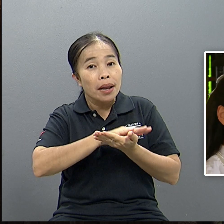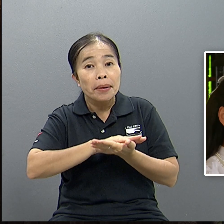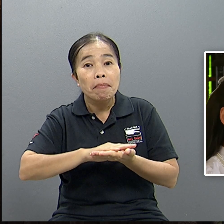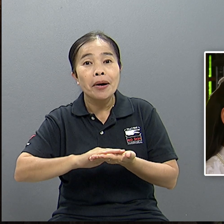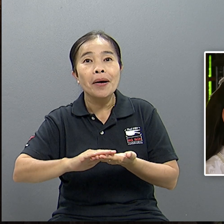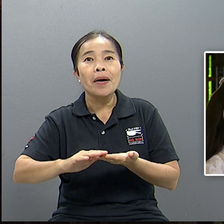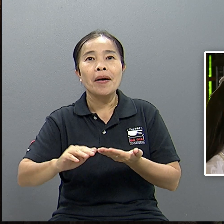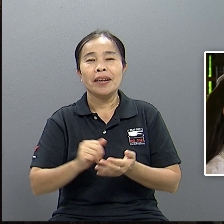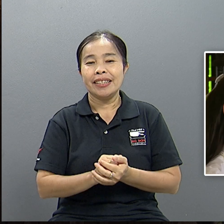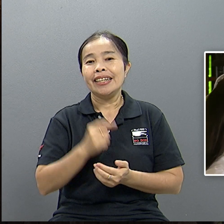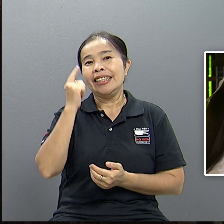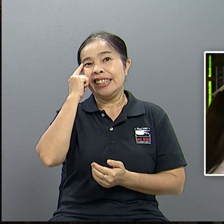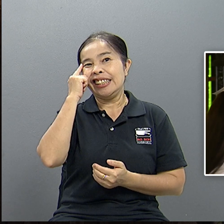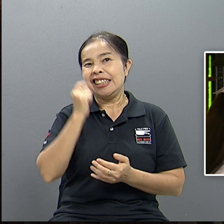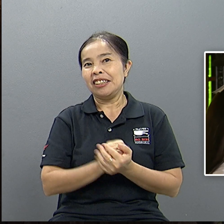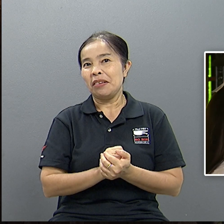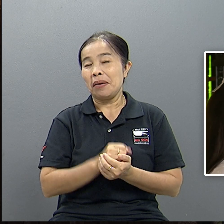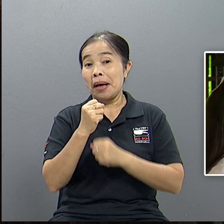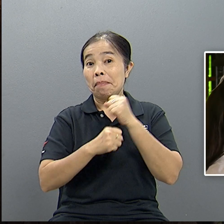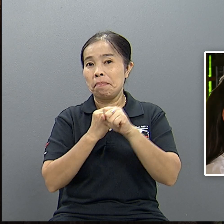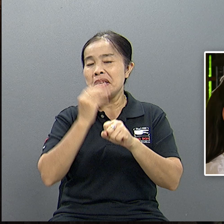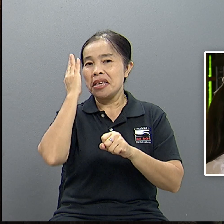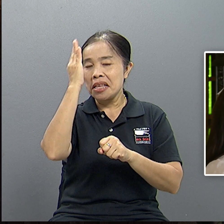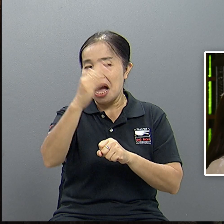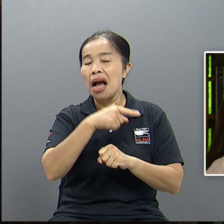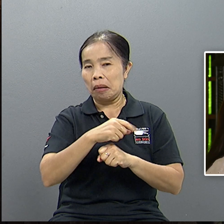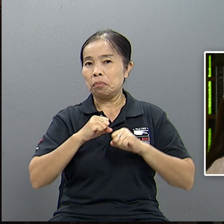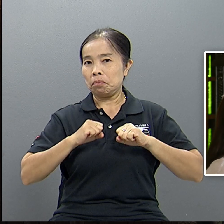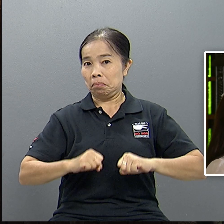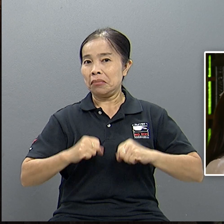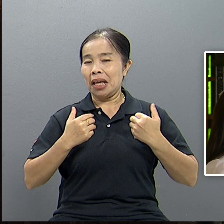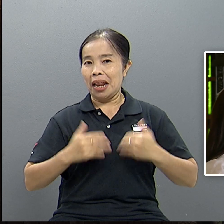ปีหน้าคงจะเป็นสาวเต็มตัว